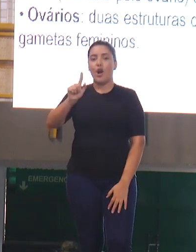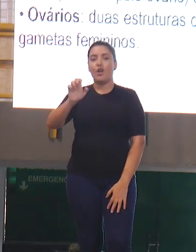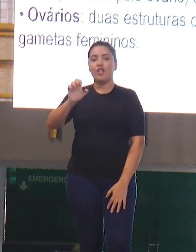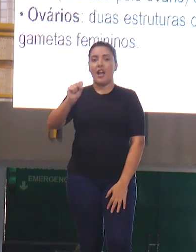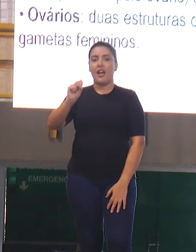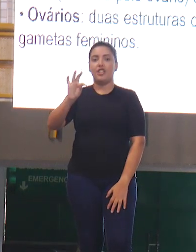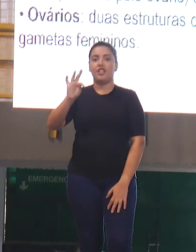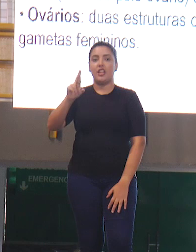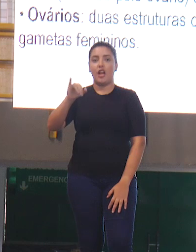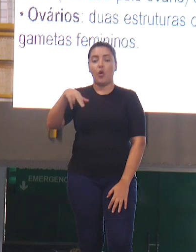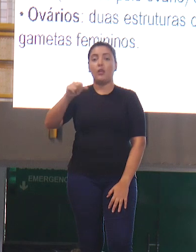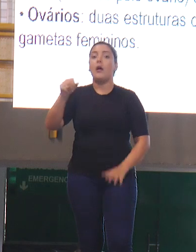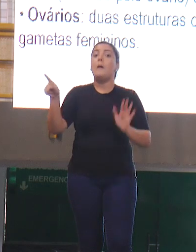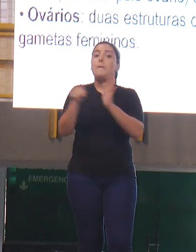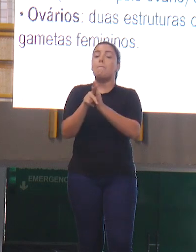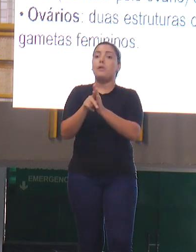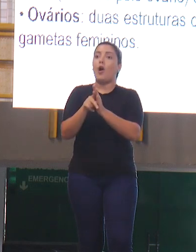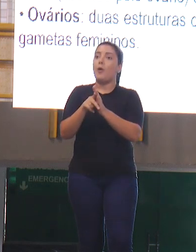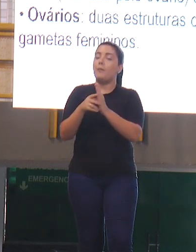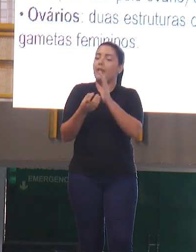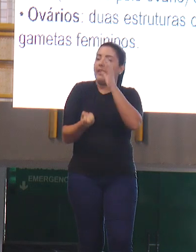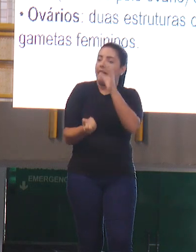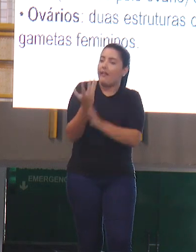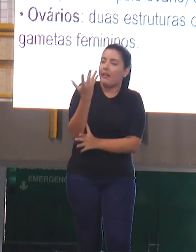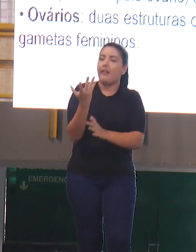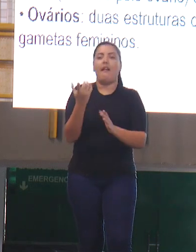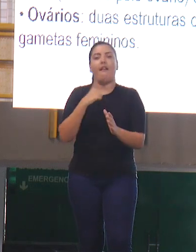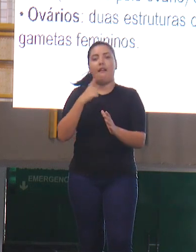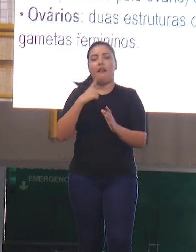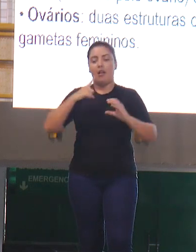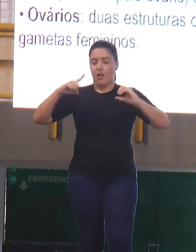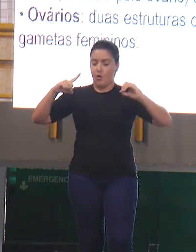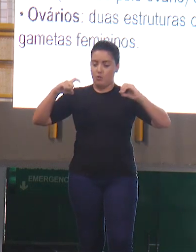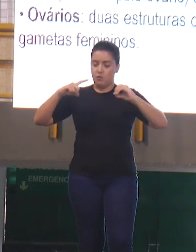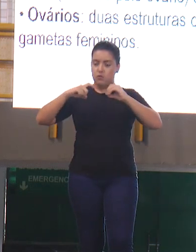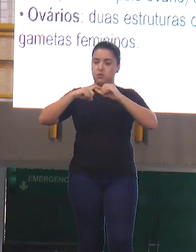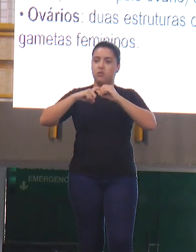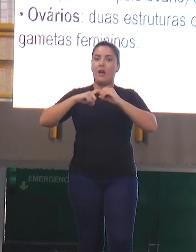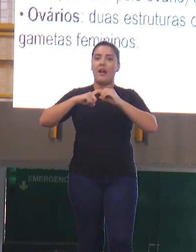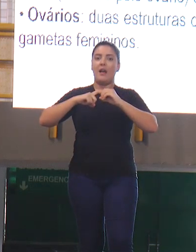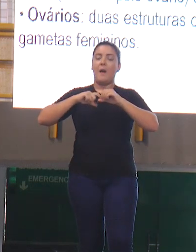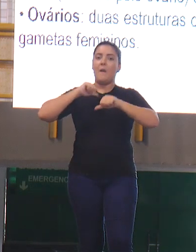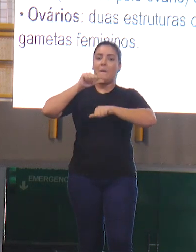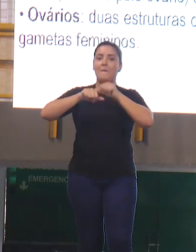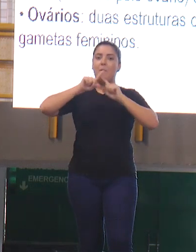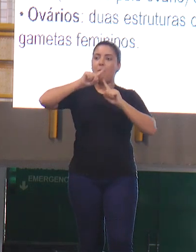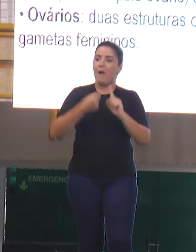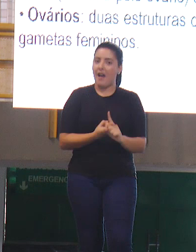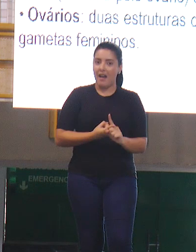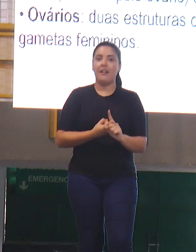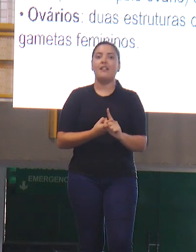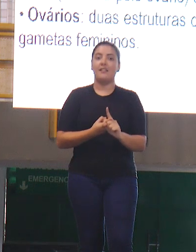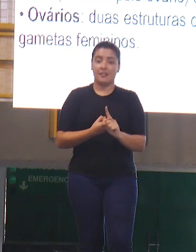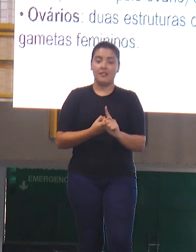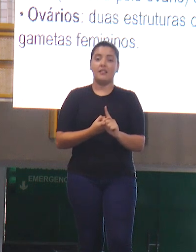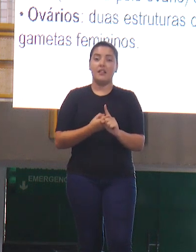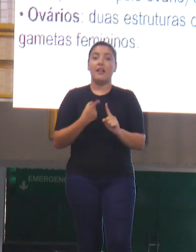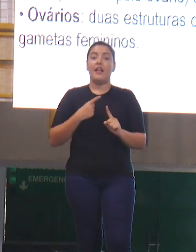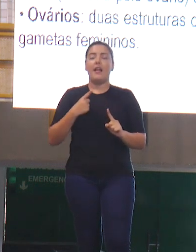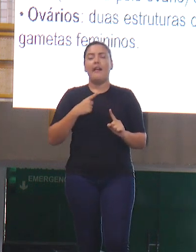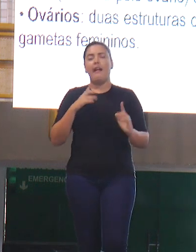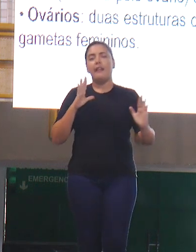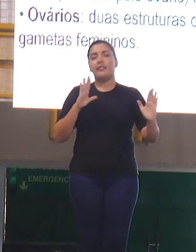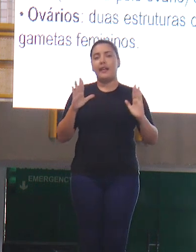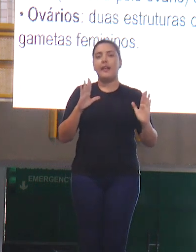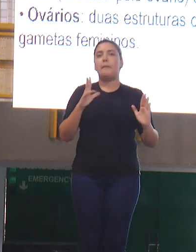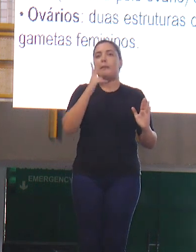a gestação, ok? Essa progesterona, ela se mantém alto na segunda metade do ciclo menstrual,